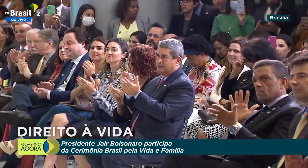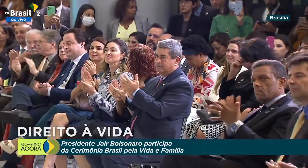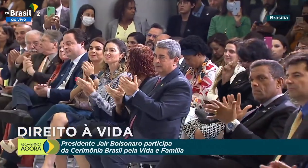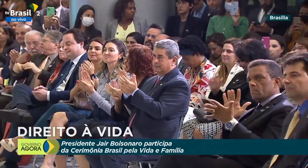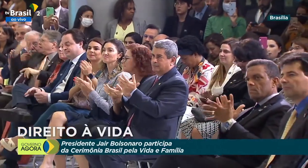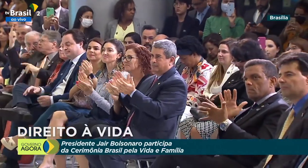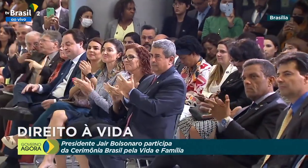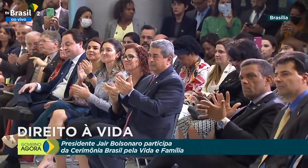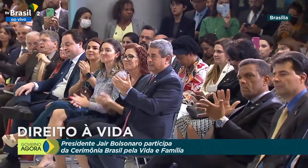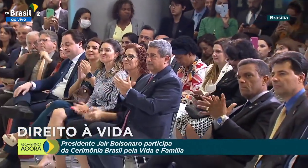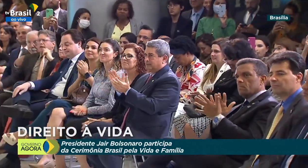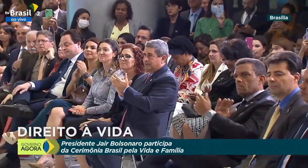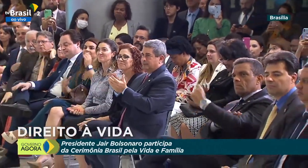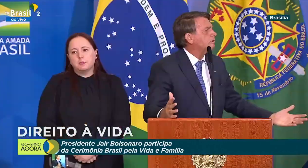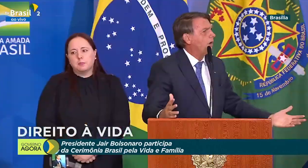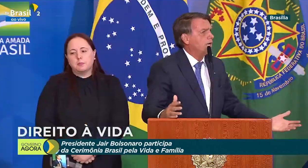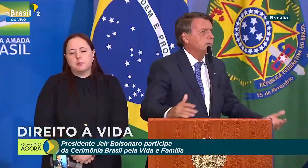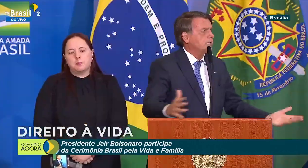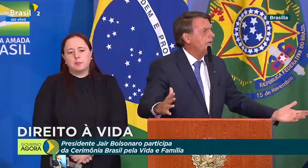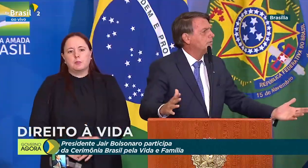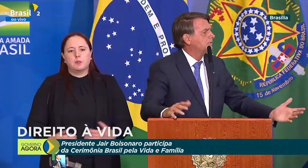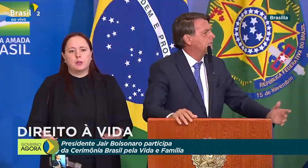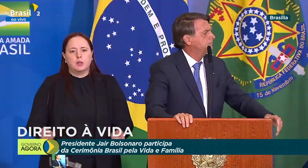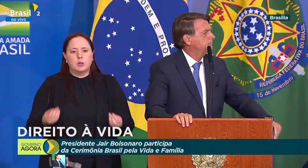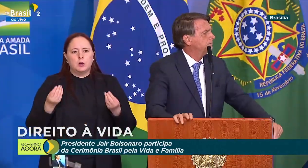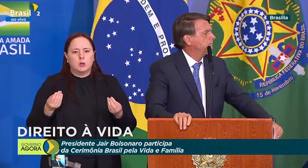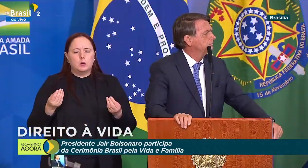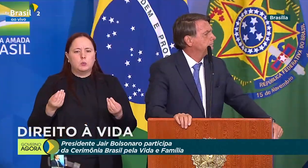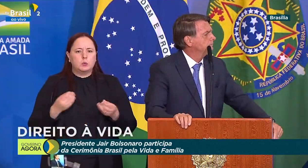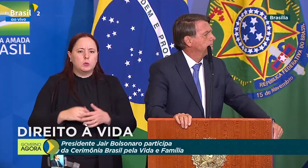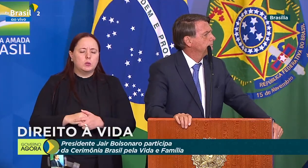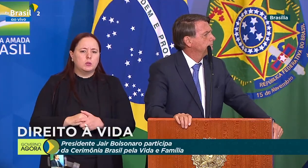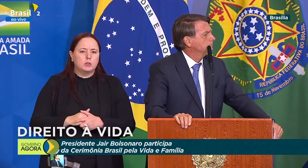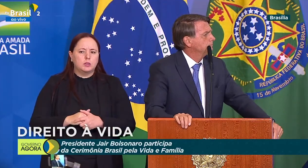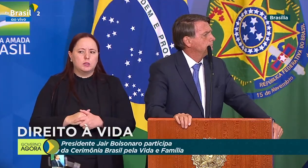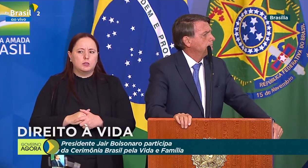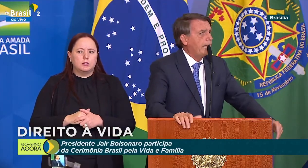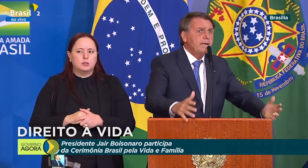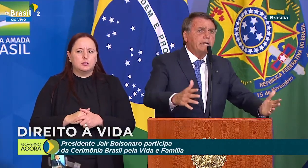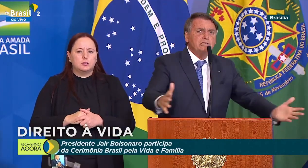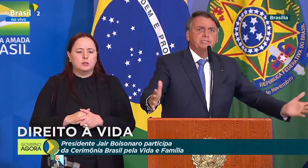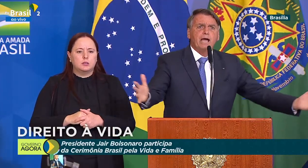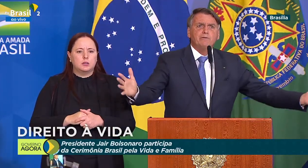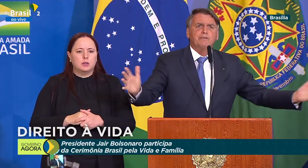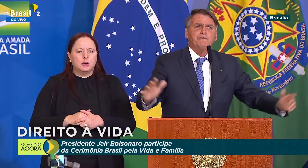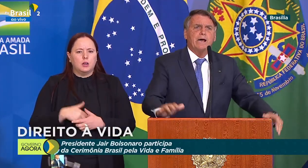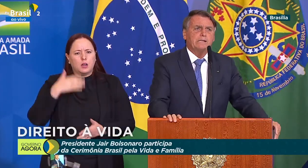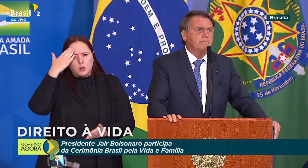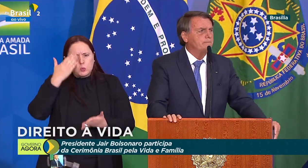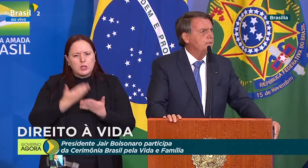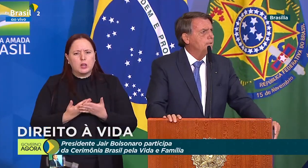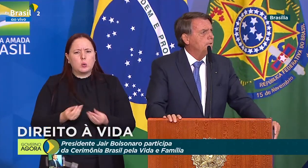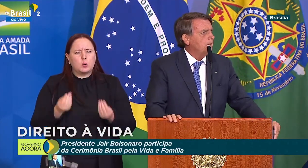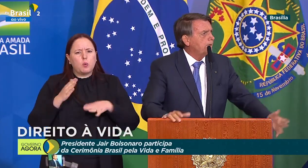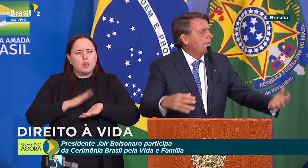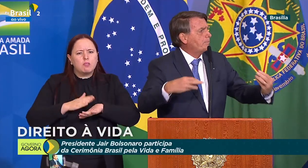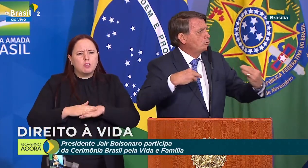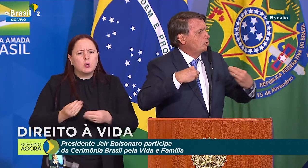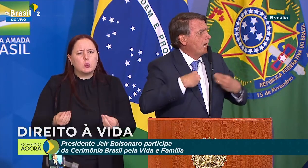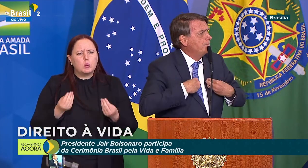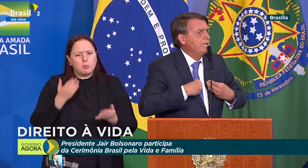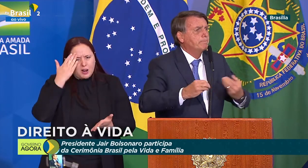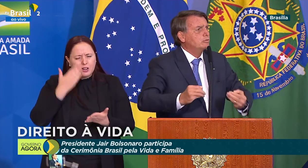e salta aos olhos dos leigos e eles acreditavam que fazem